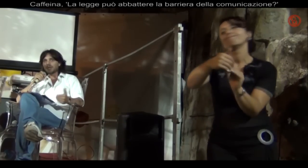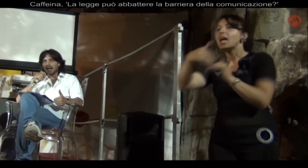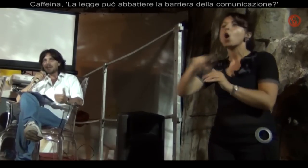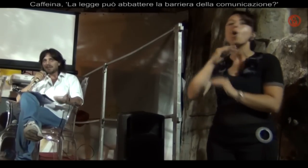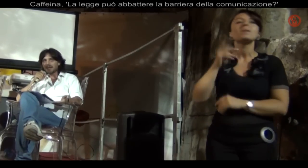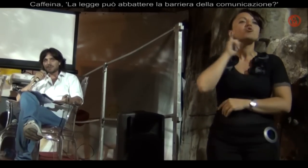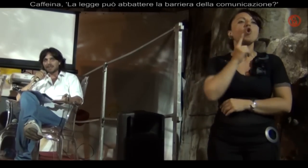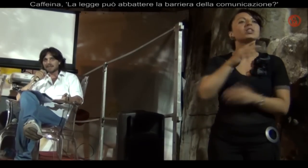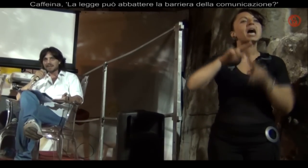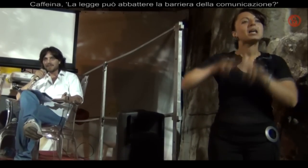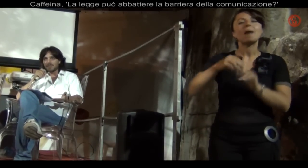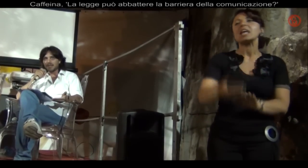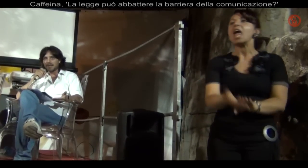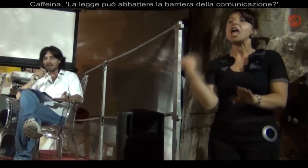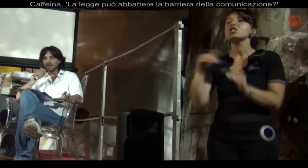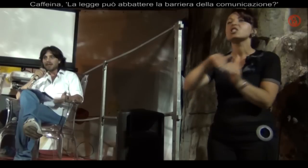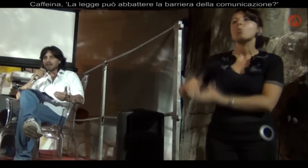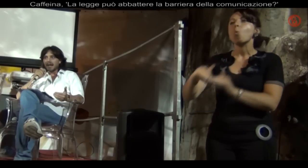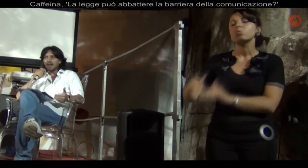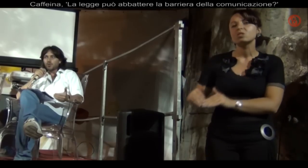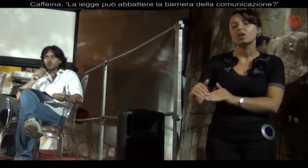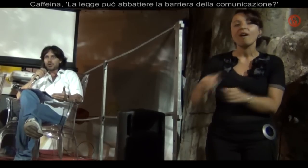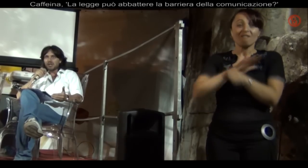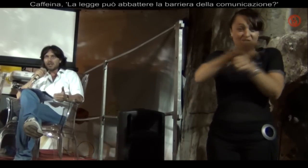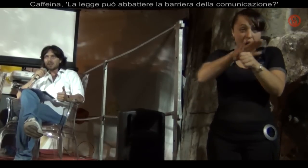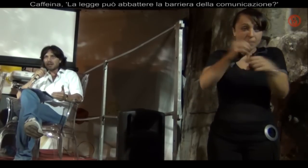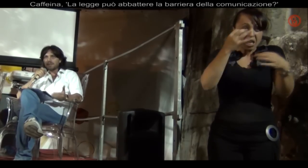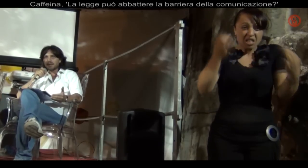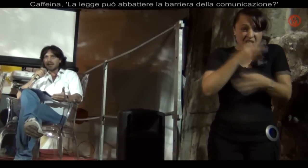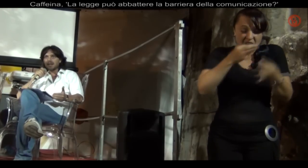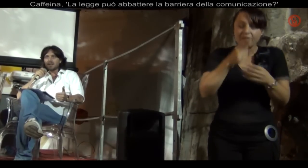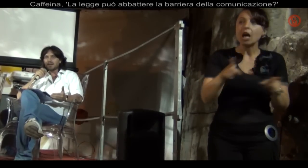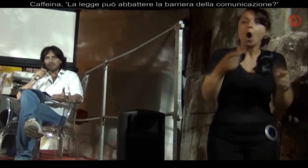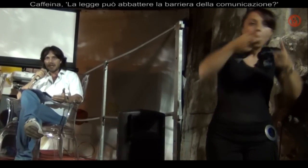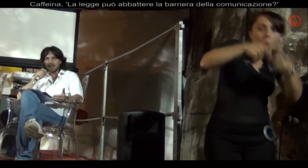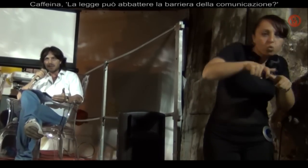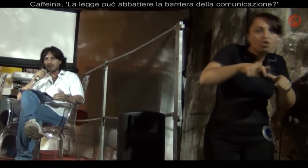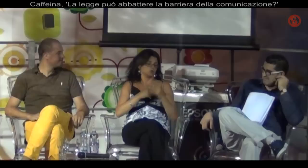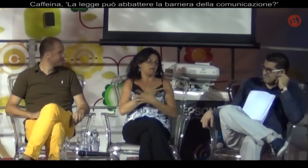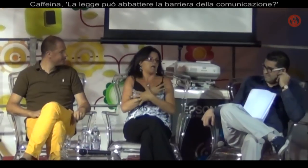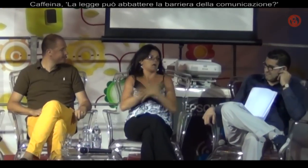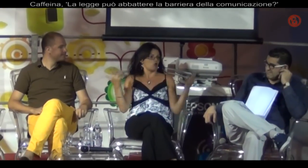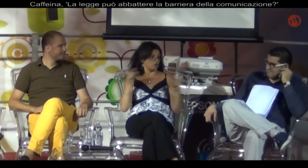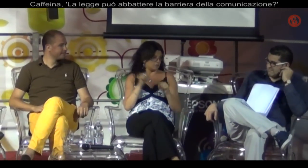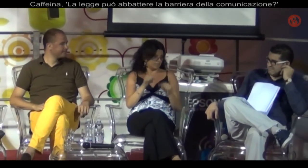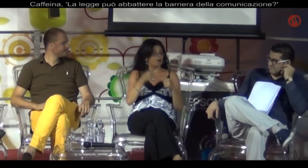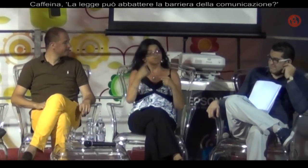separazione all'interno della stessa famiglia tra cugini, tra fratelli, tra parenti. Il problema nostro è la